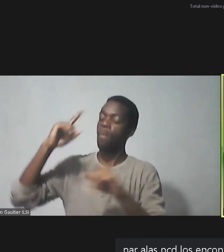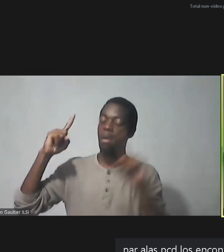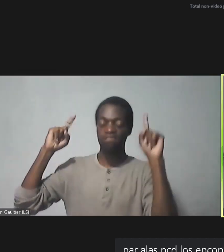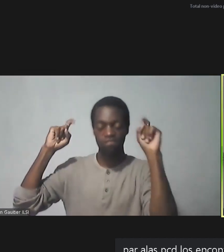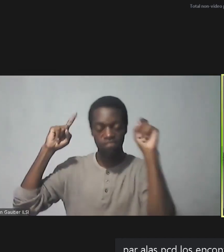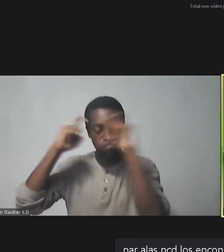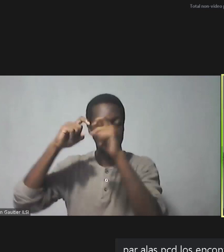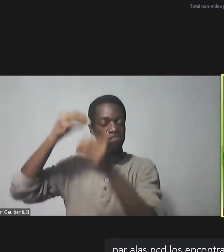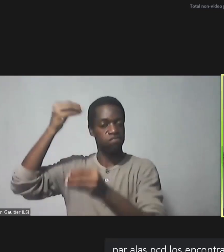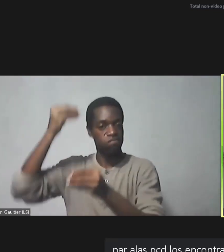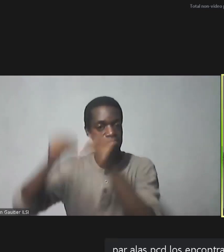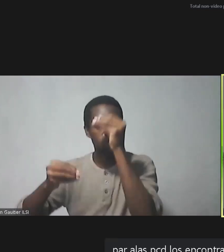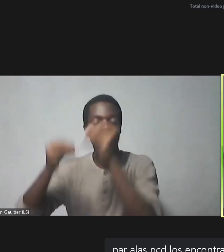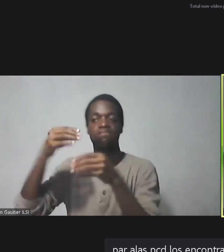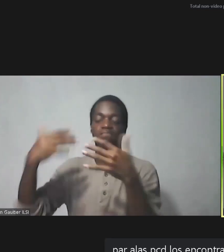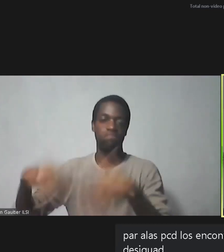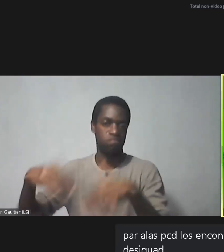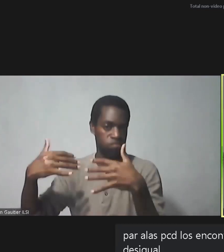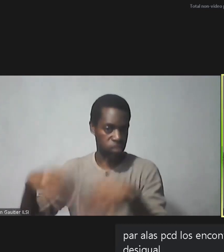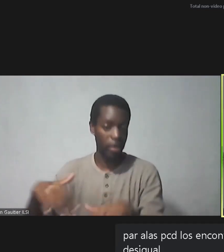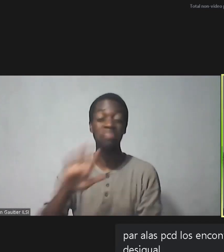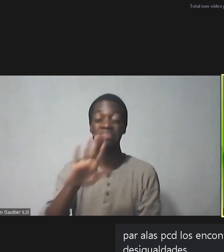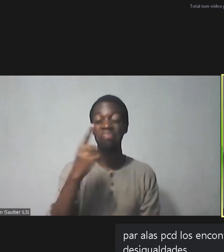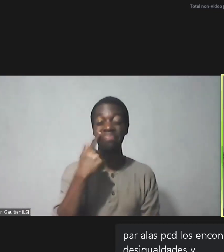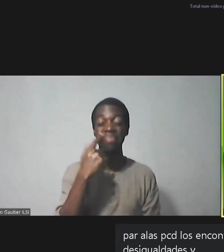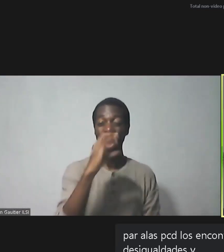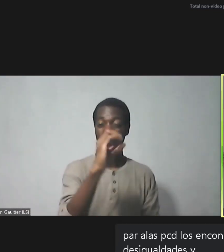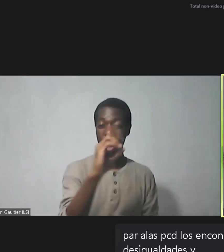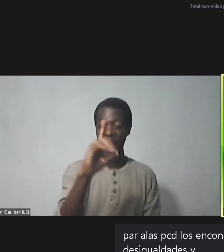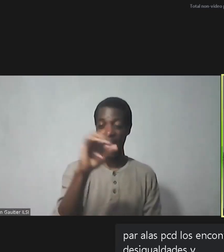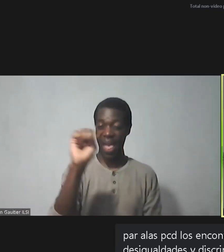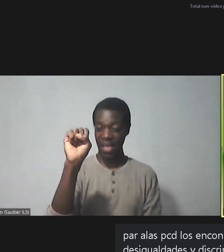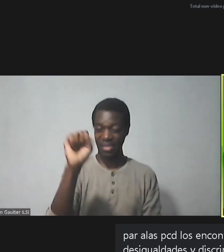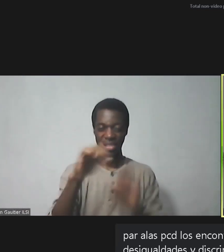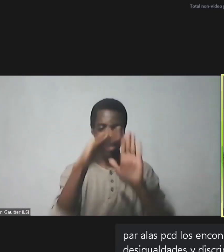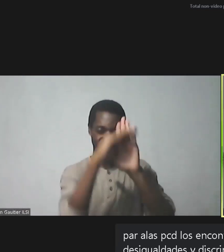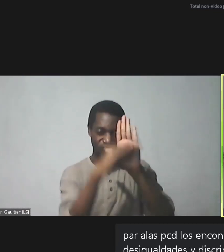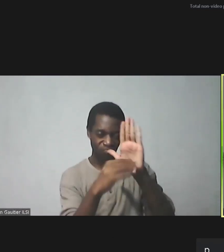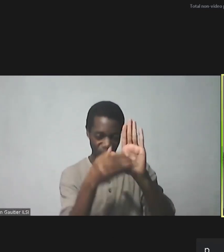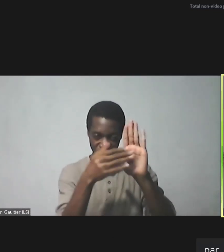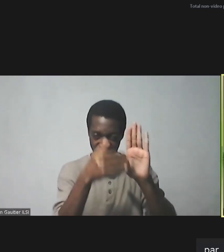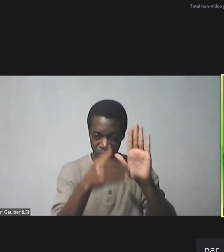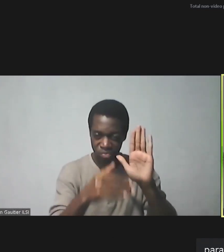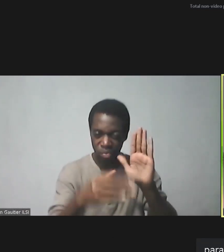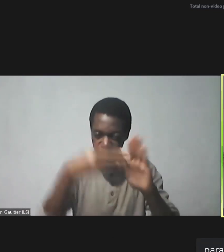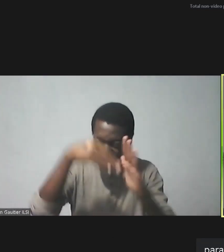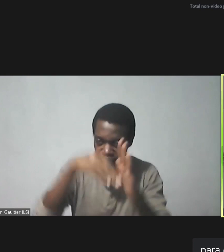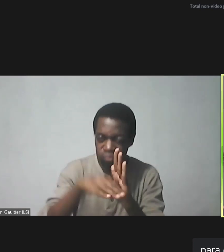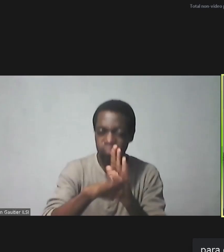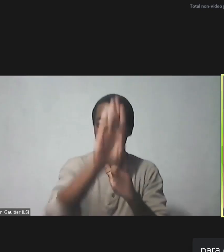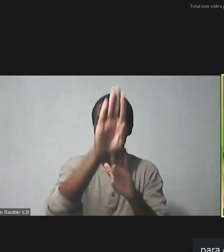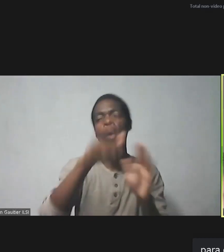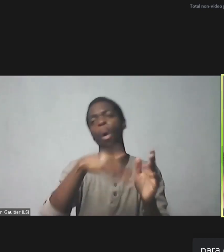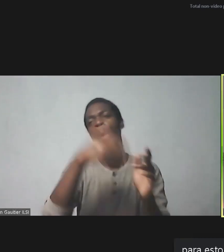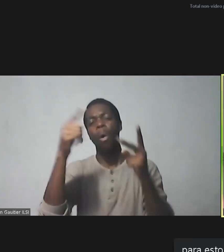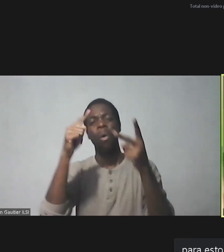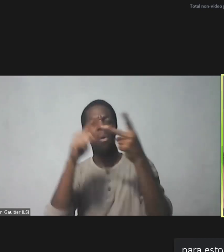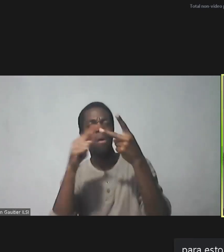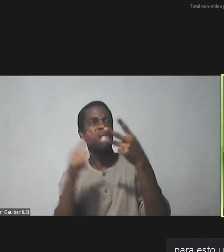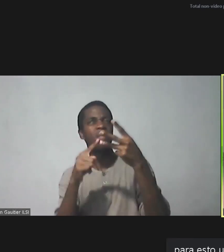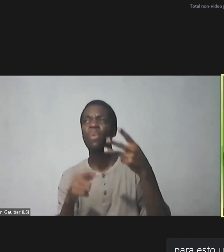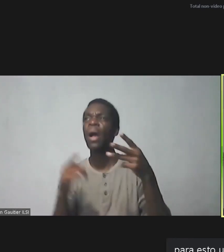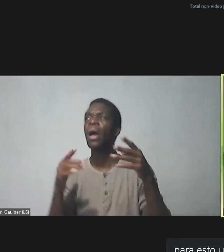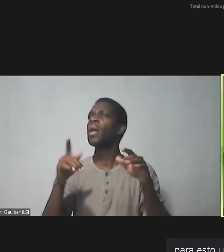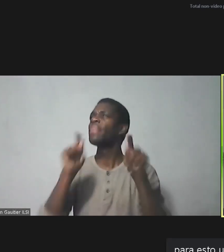ODS, Objetivos de Desarrollo Sostenible, y el marco de indicadores globales como herramientas de guía